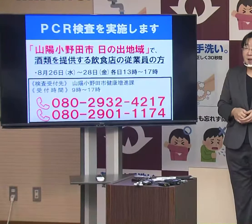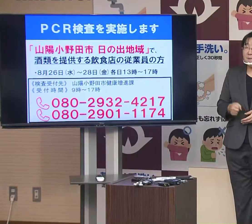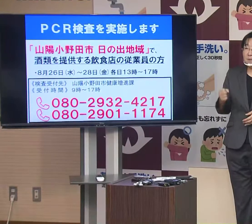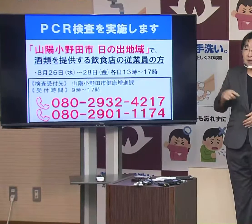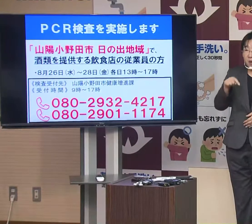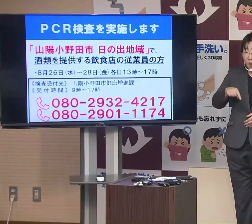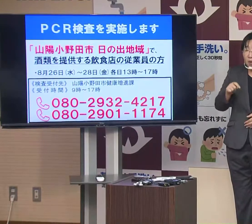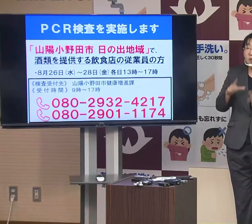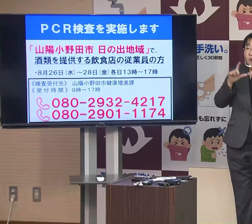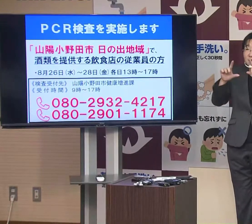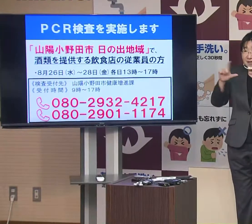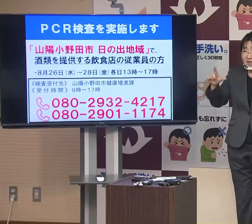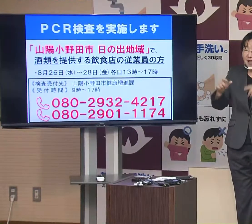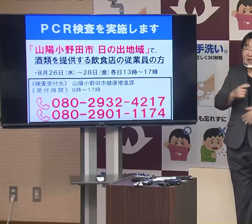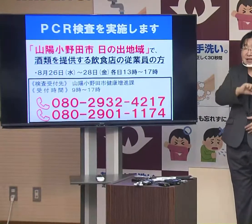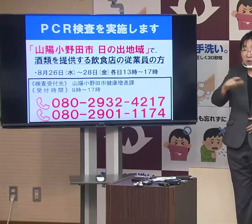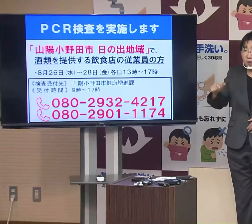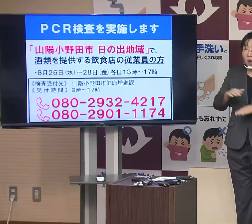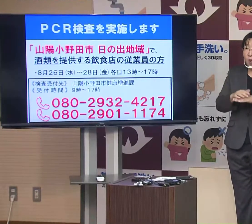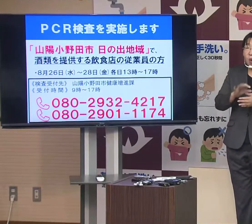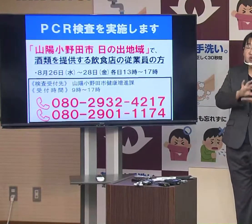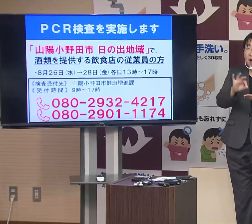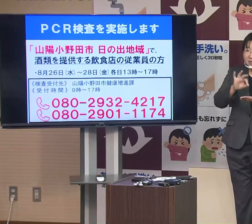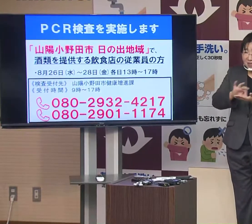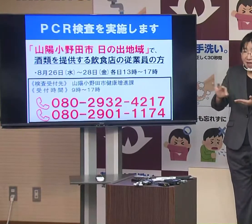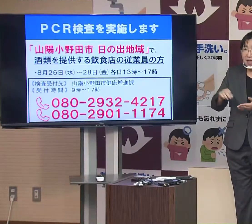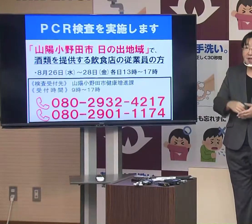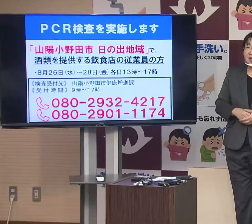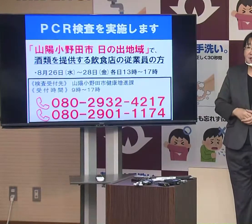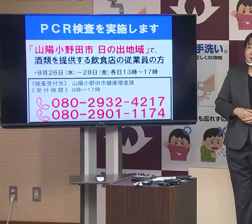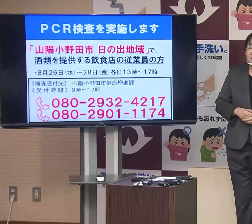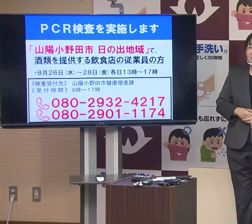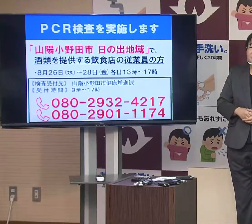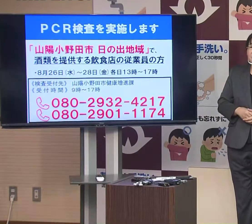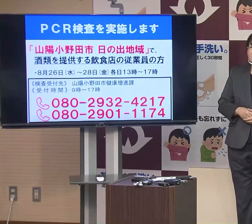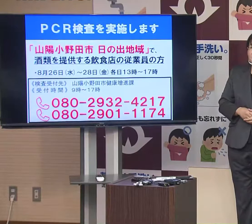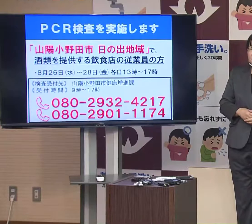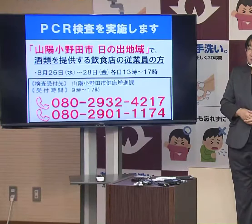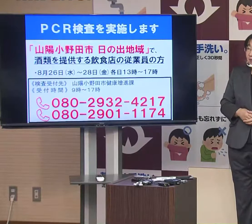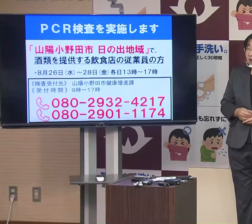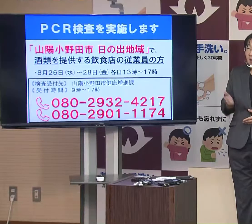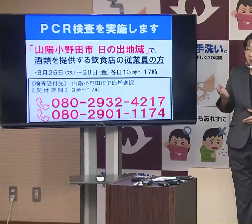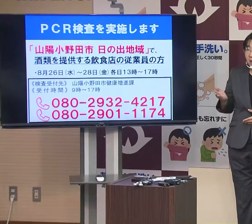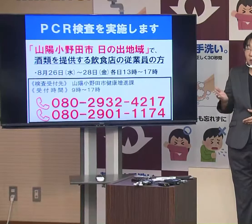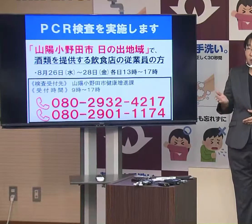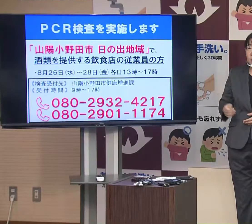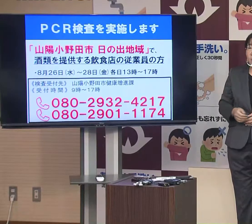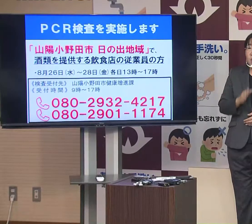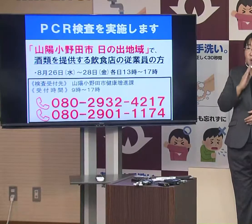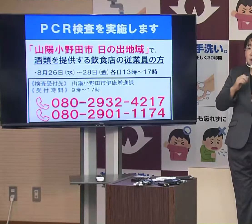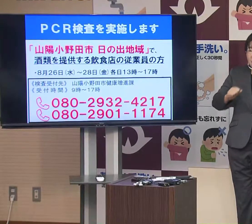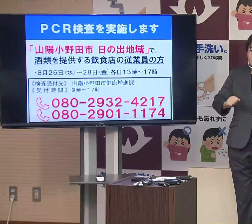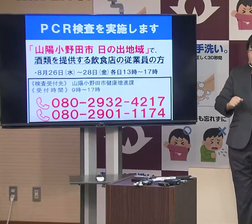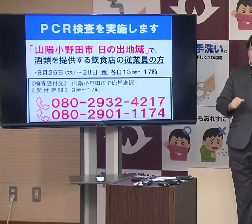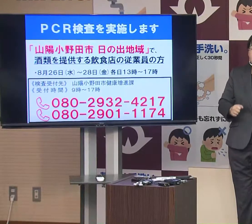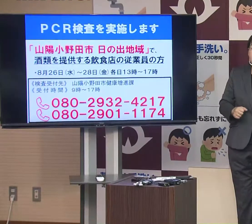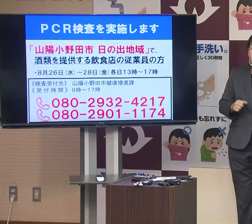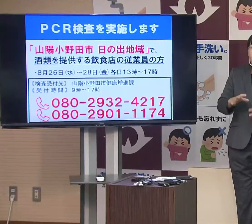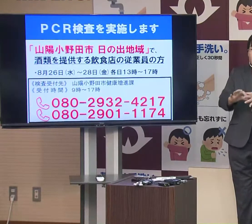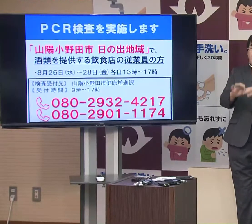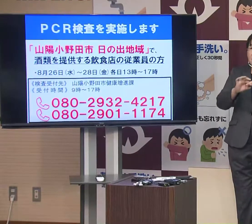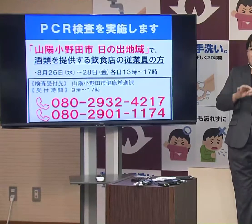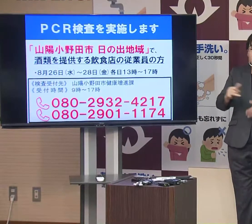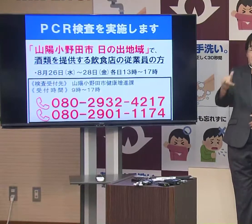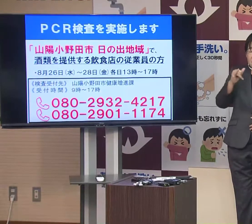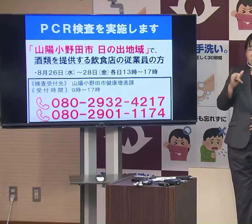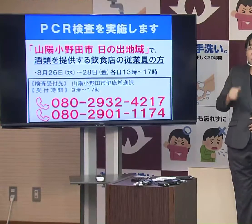な媒体といいますか形でこの実施とですね、連絡をしてぜひ受けてほしいということを